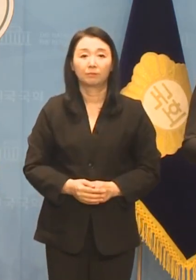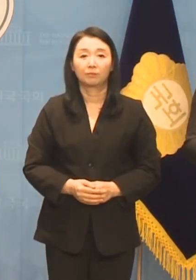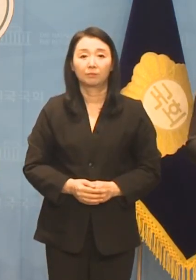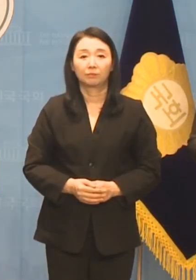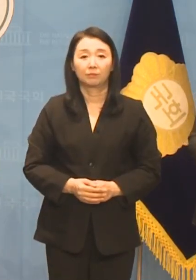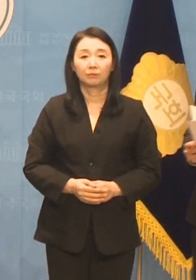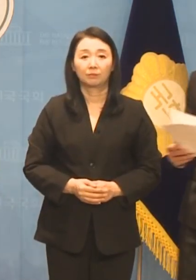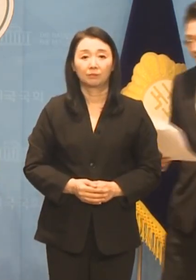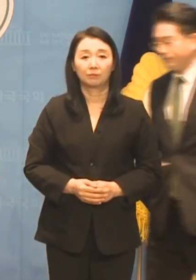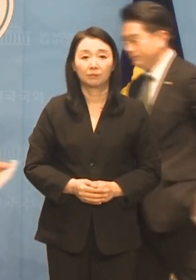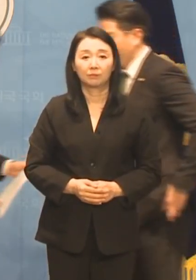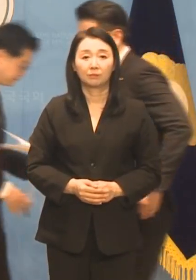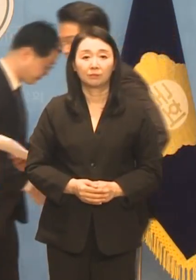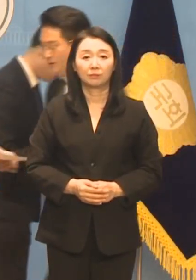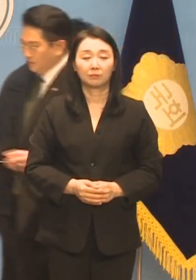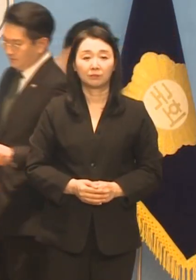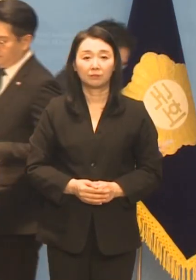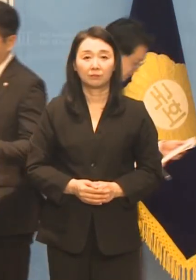있습니다.